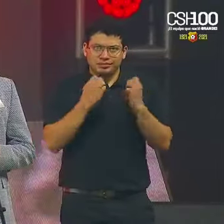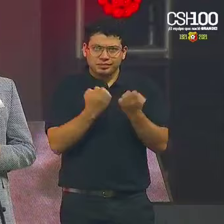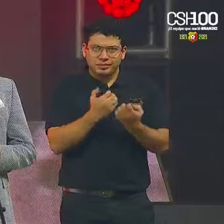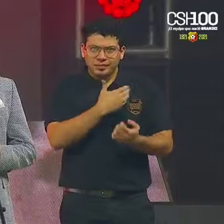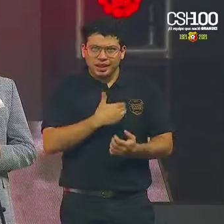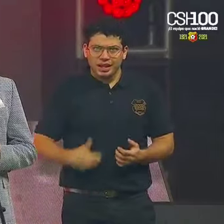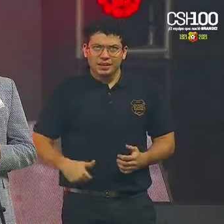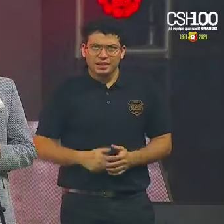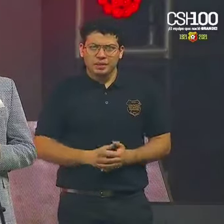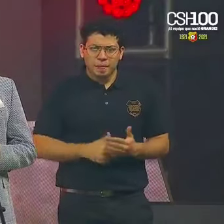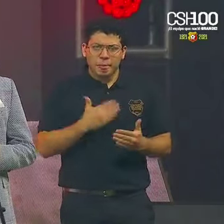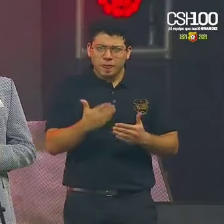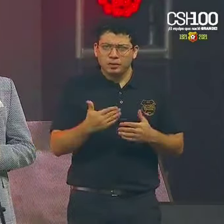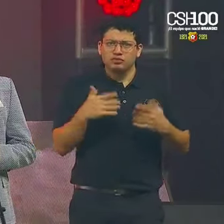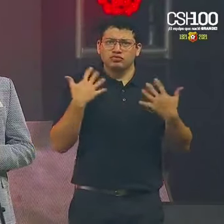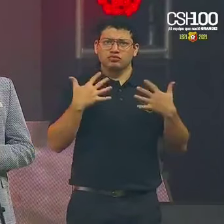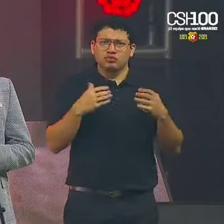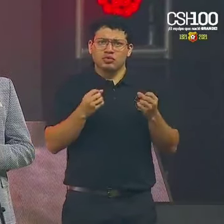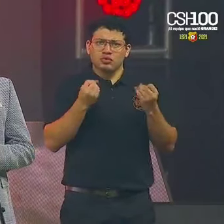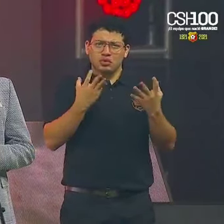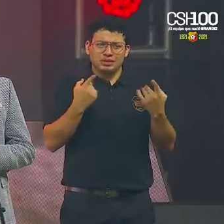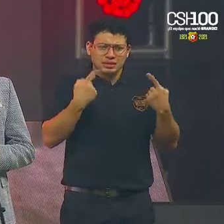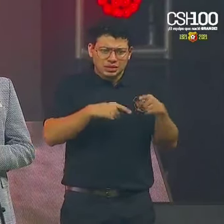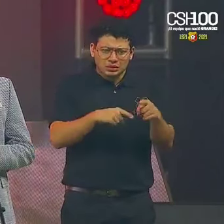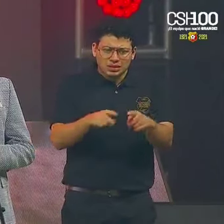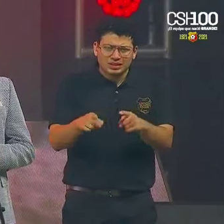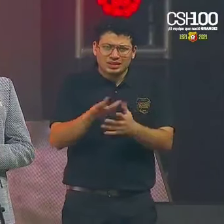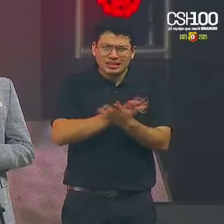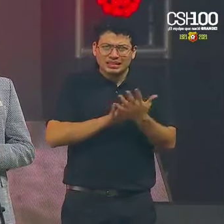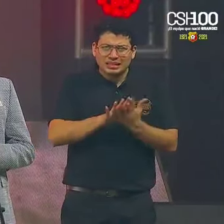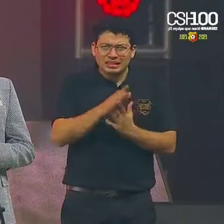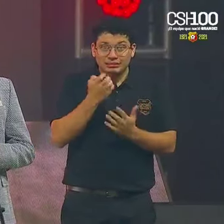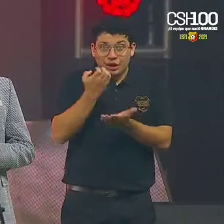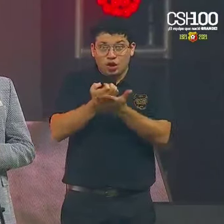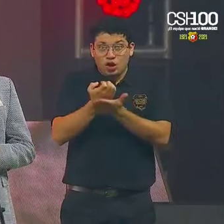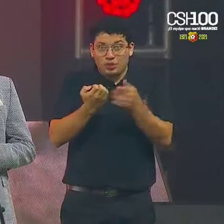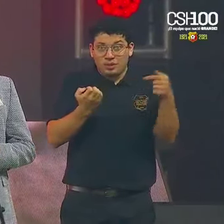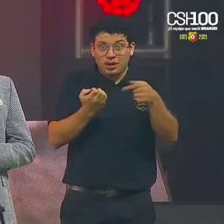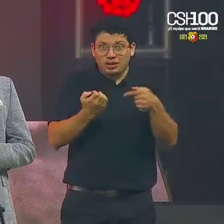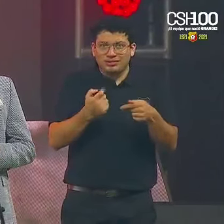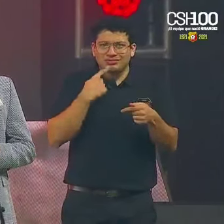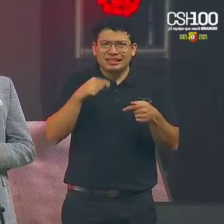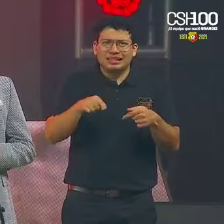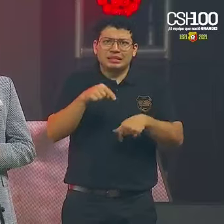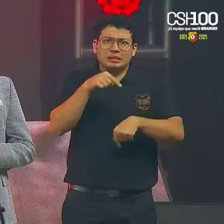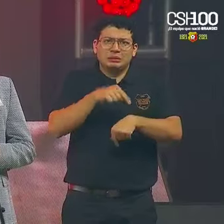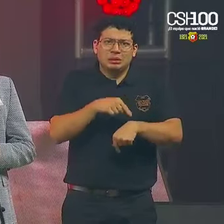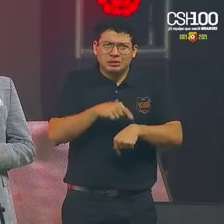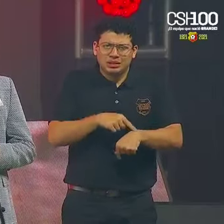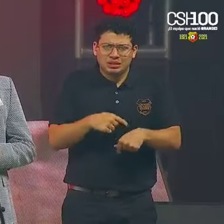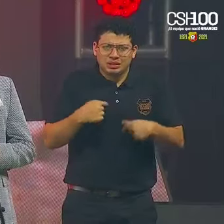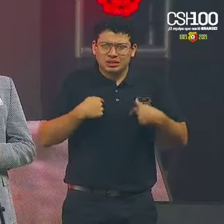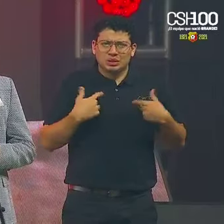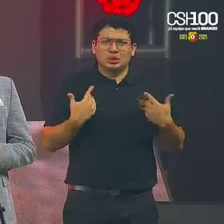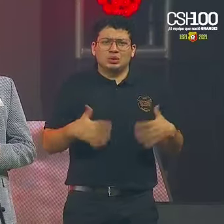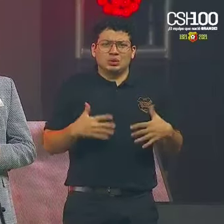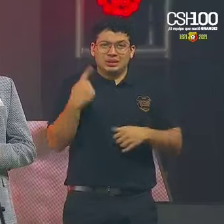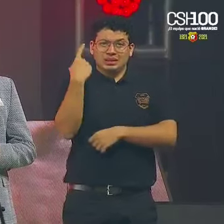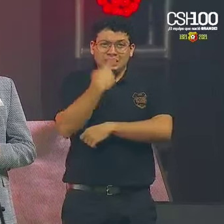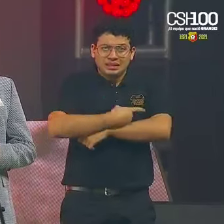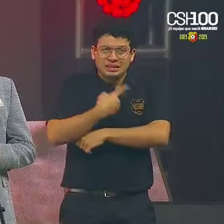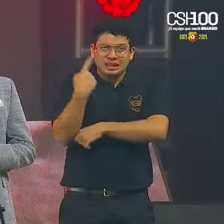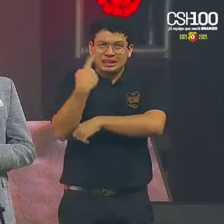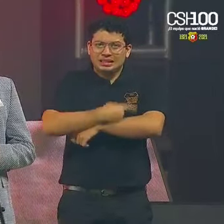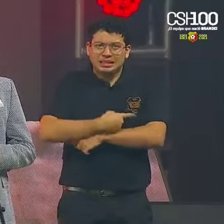una situación caótica en términos económicos. Eran momentos en los que en el día a día era